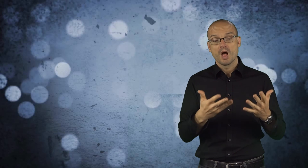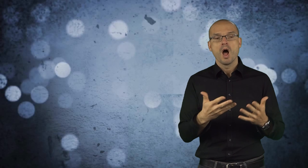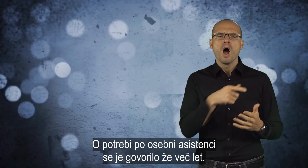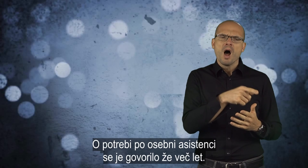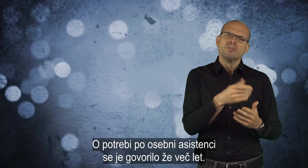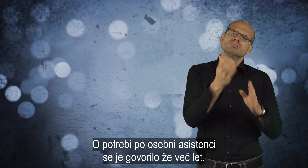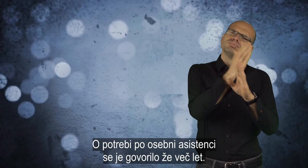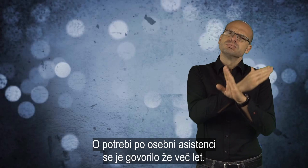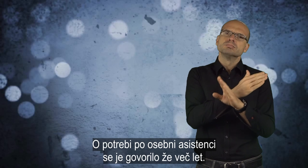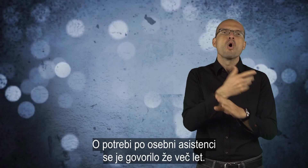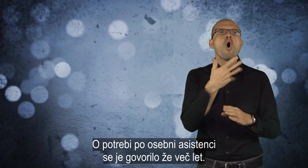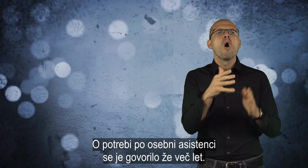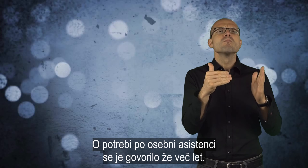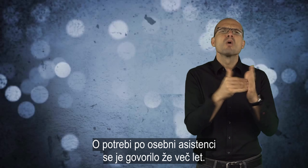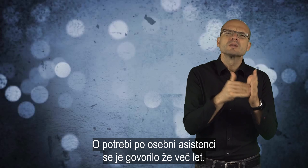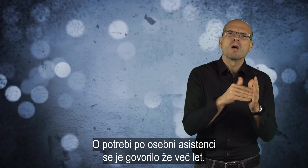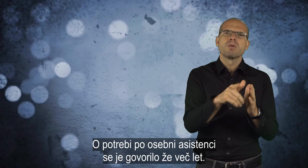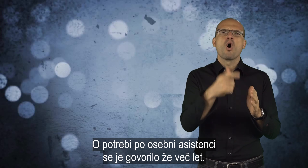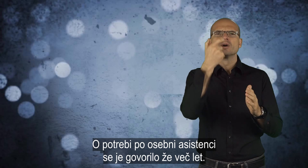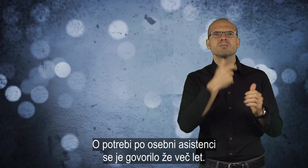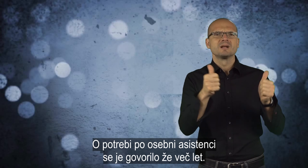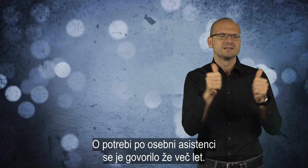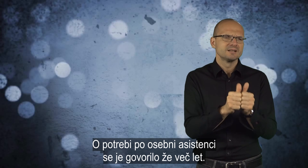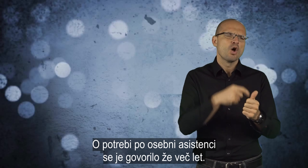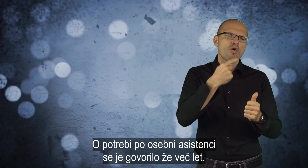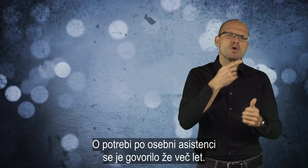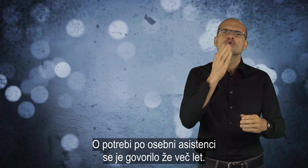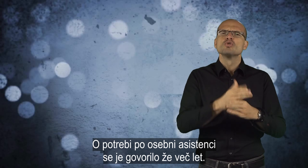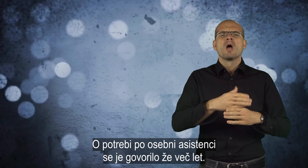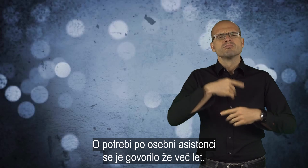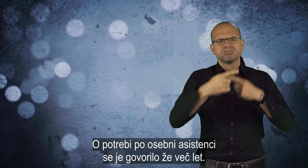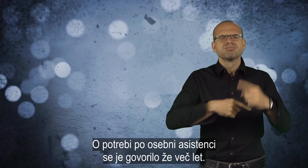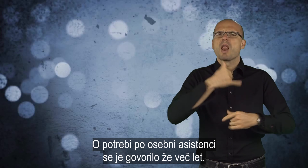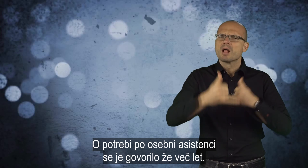O potrebi po osebni asistenci se je govorilo že več let.